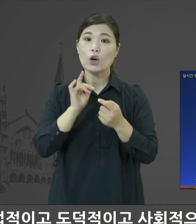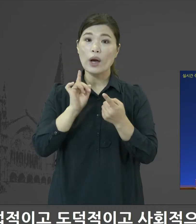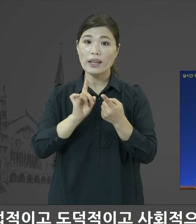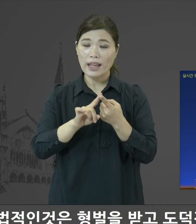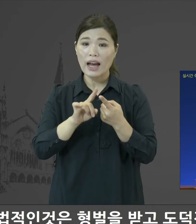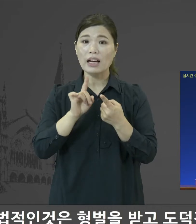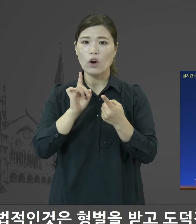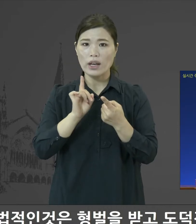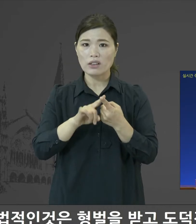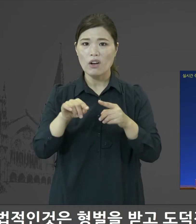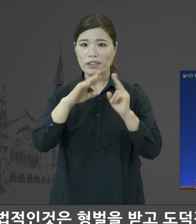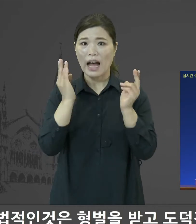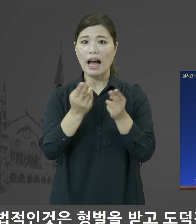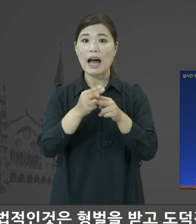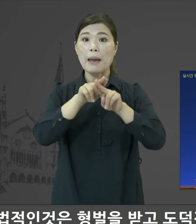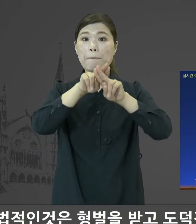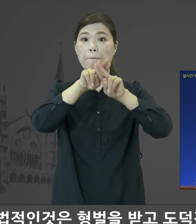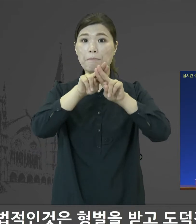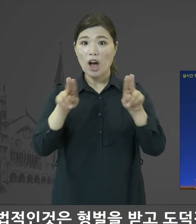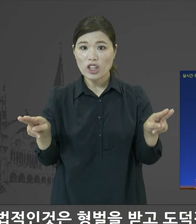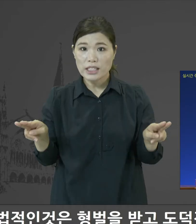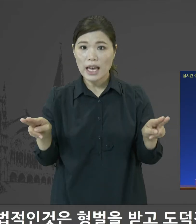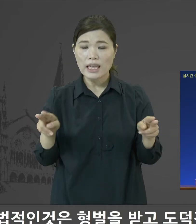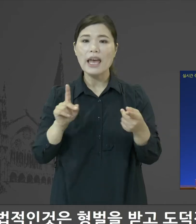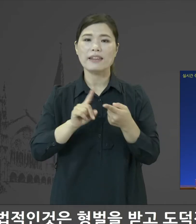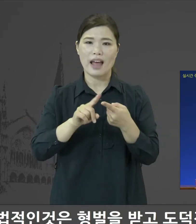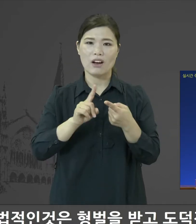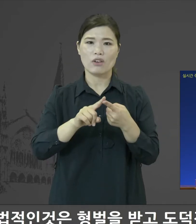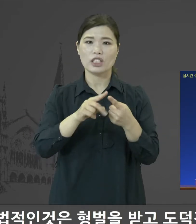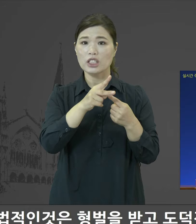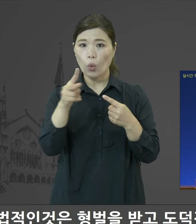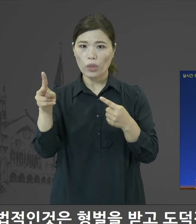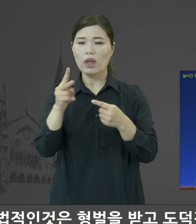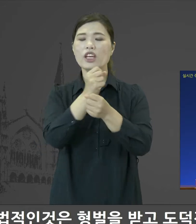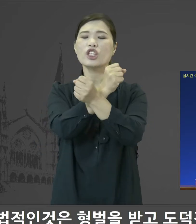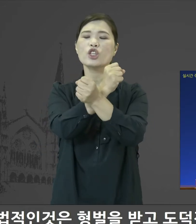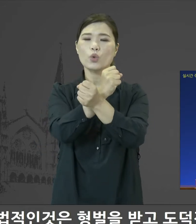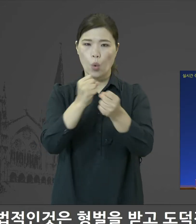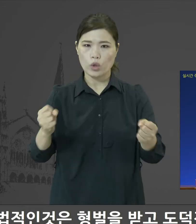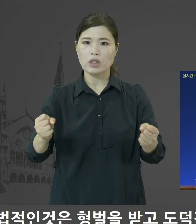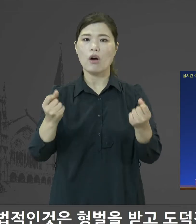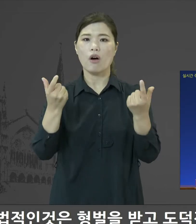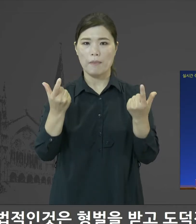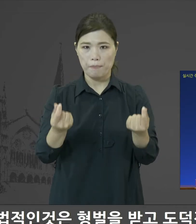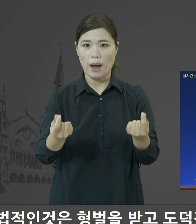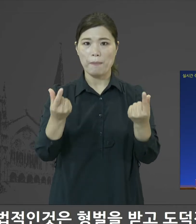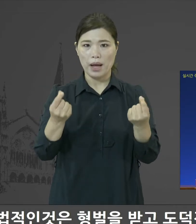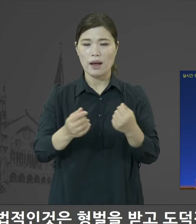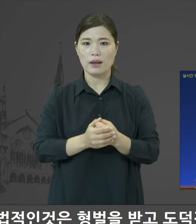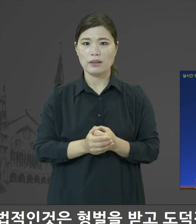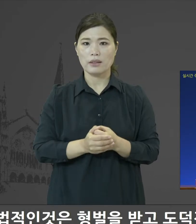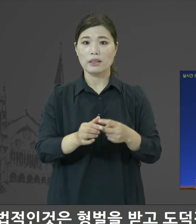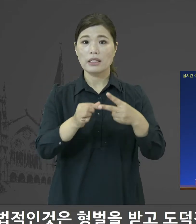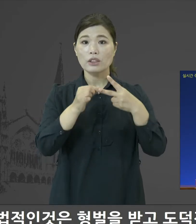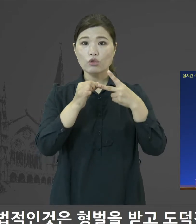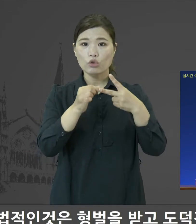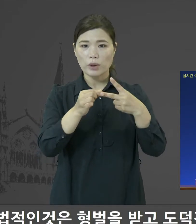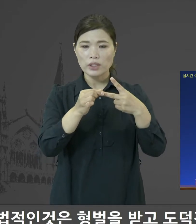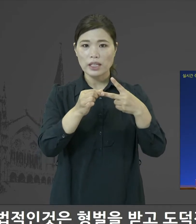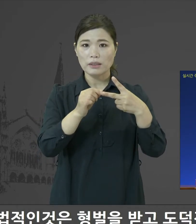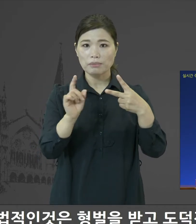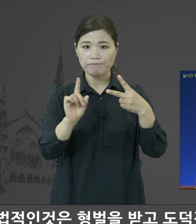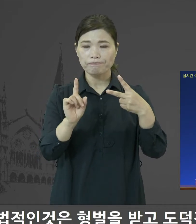무게로부터 면제되는 것이 용서받는 것입니다. 그런데 두 번째 측면은